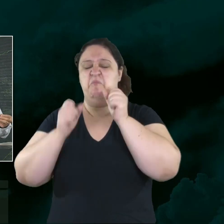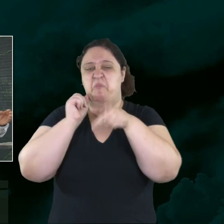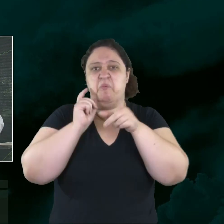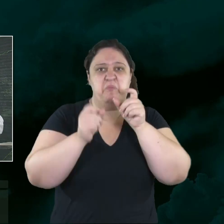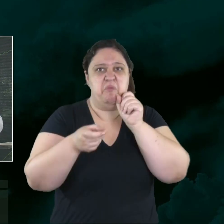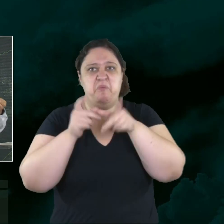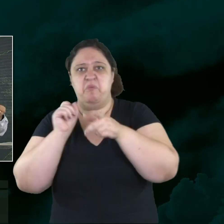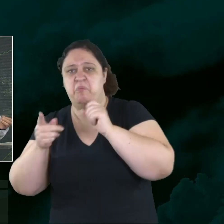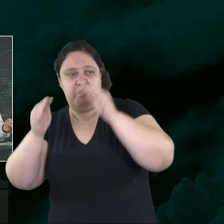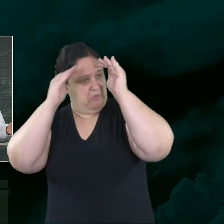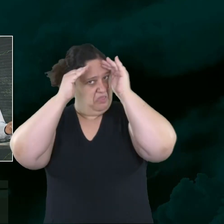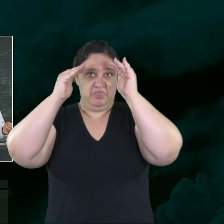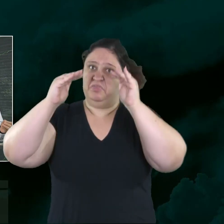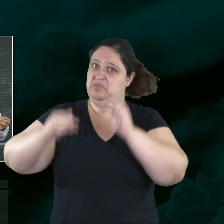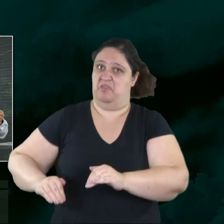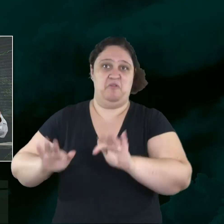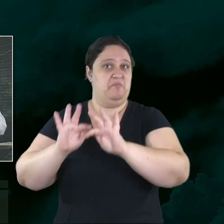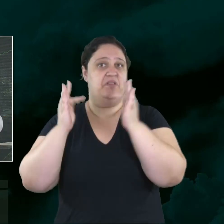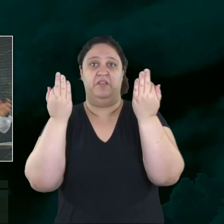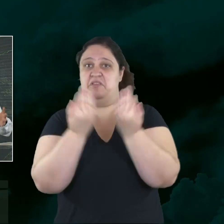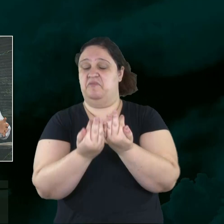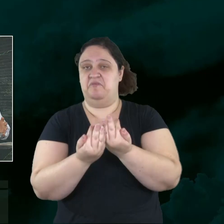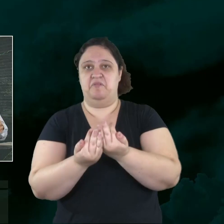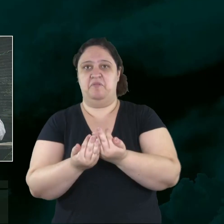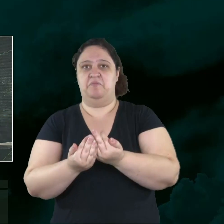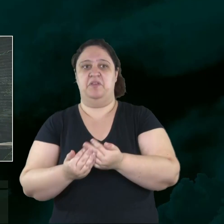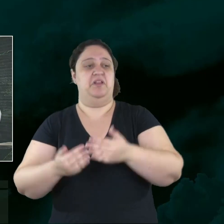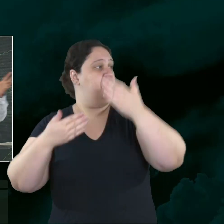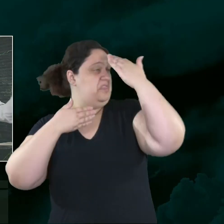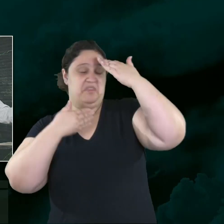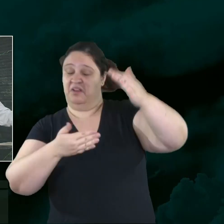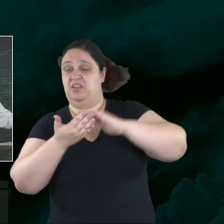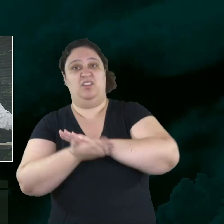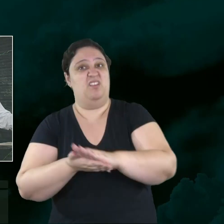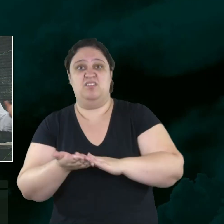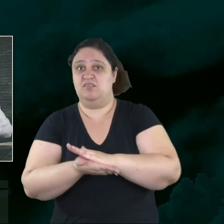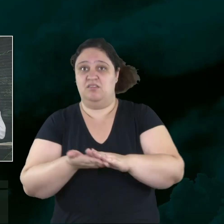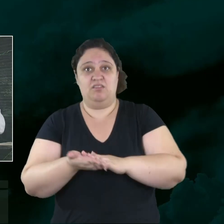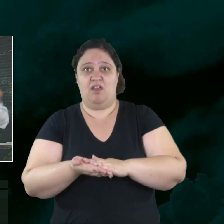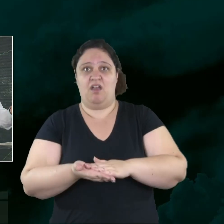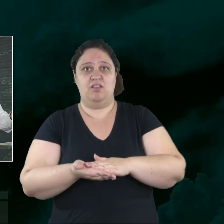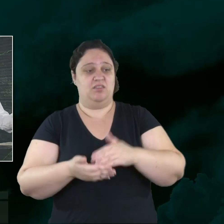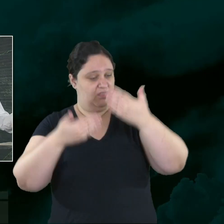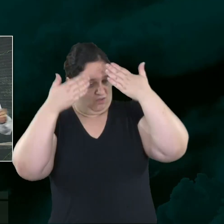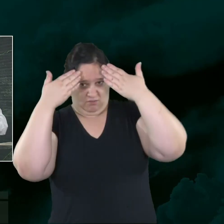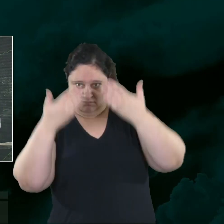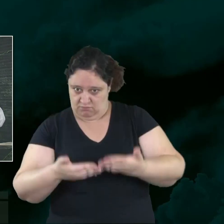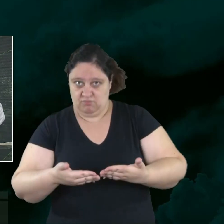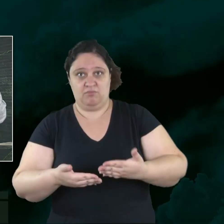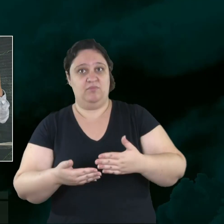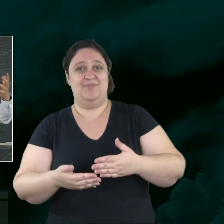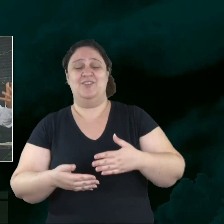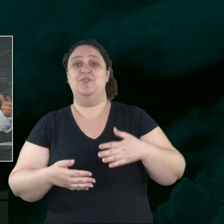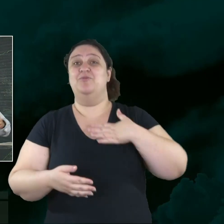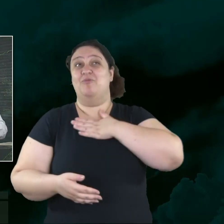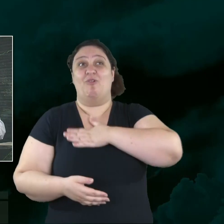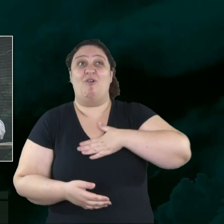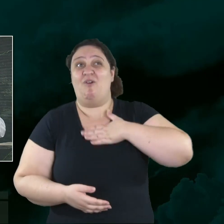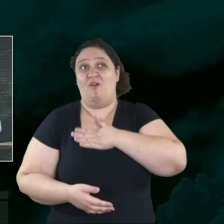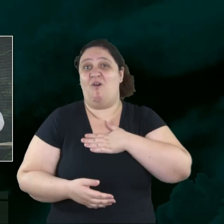blasfemadores, desobedientes aos pais, ingratos, irreverentes, desafeiçoados, não tem mais feição